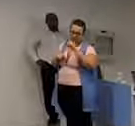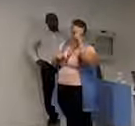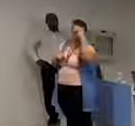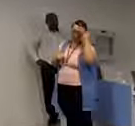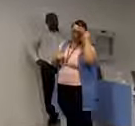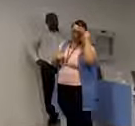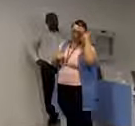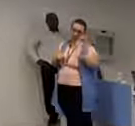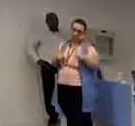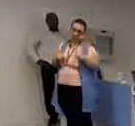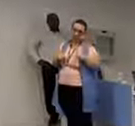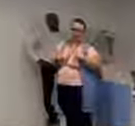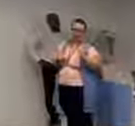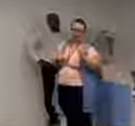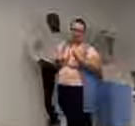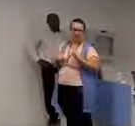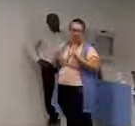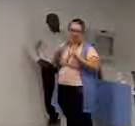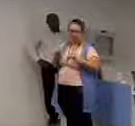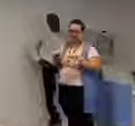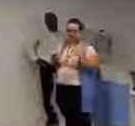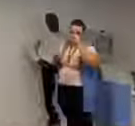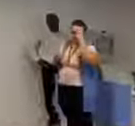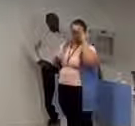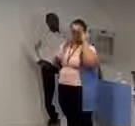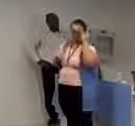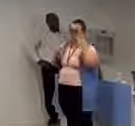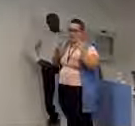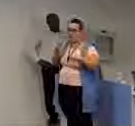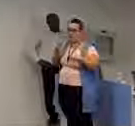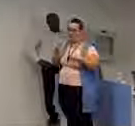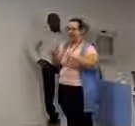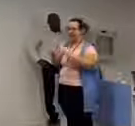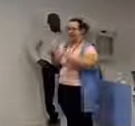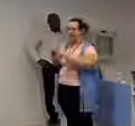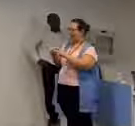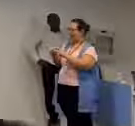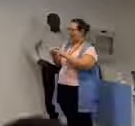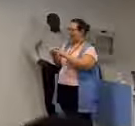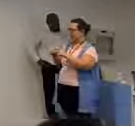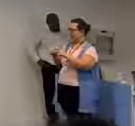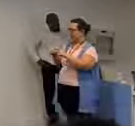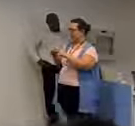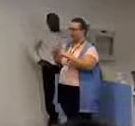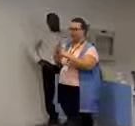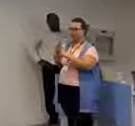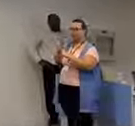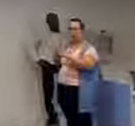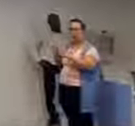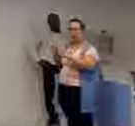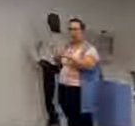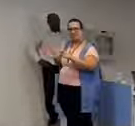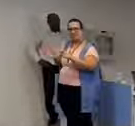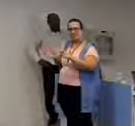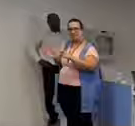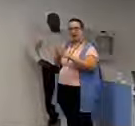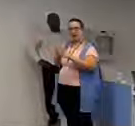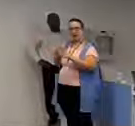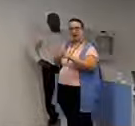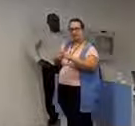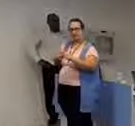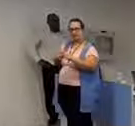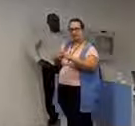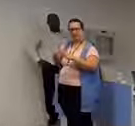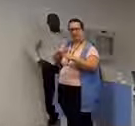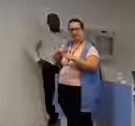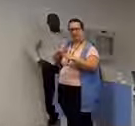situações geométricas lá que para mim, ao invés de ter acoplado uma nova peça, eu poder criar esse componente lá com manufatura